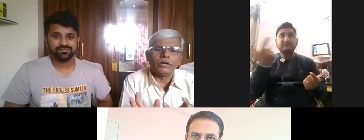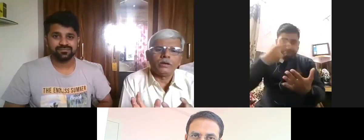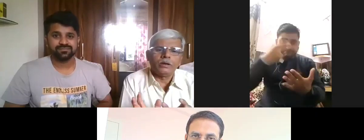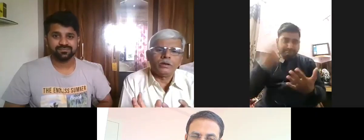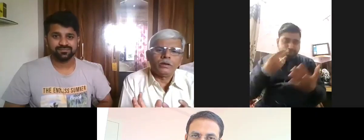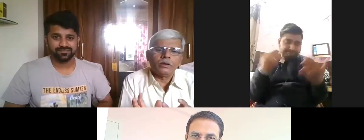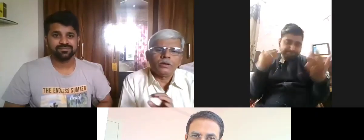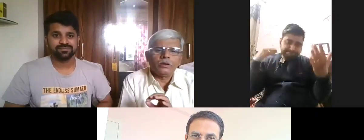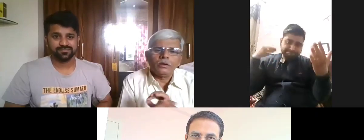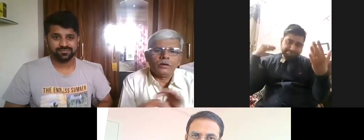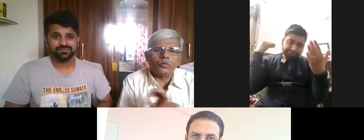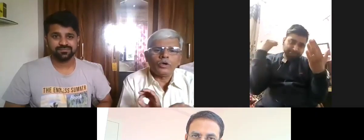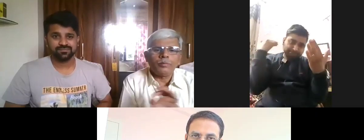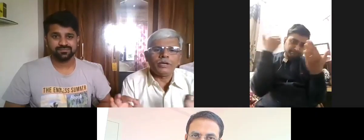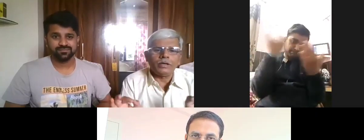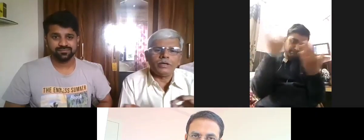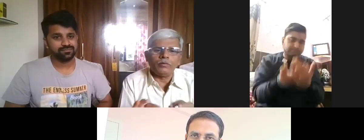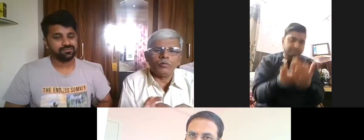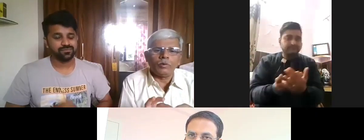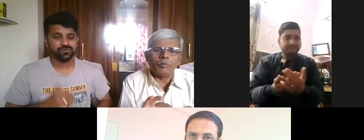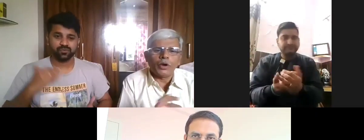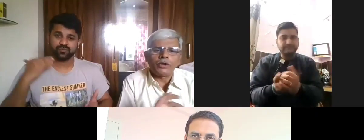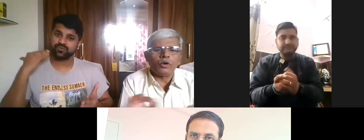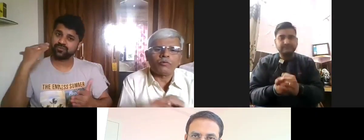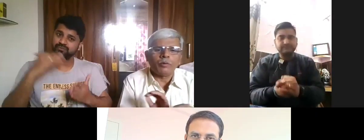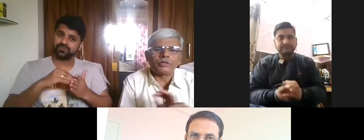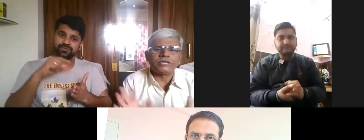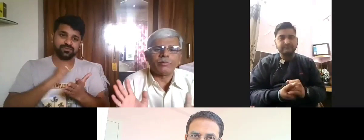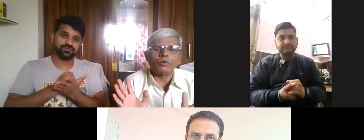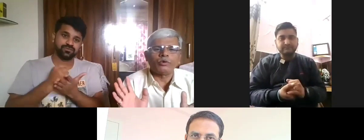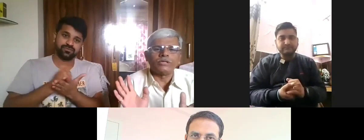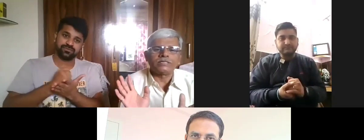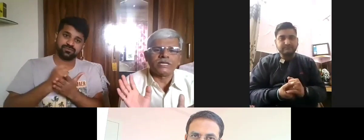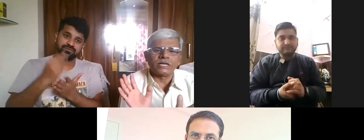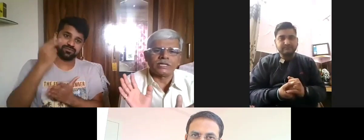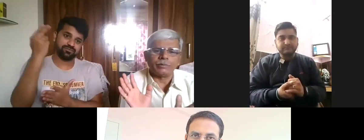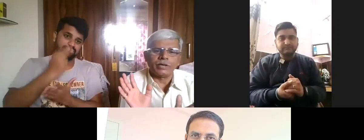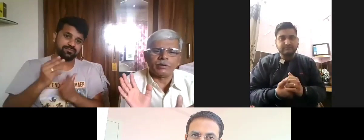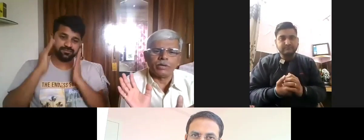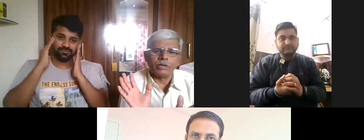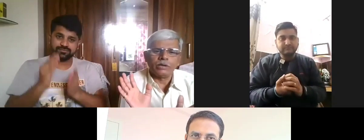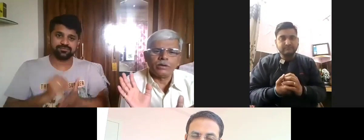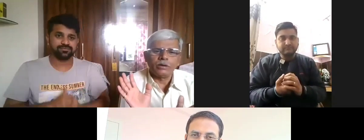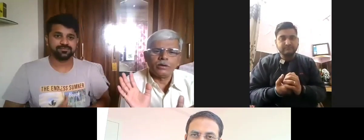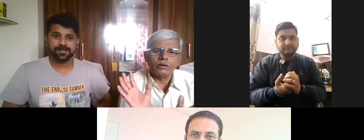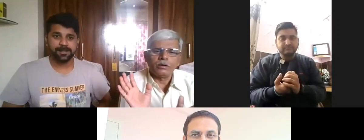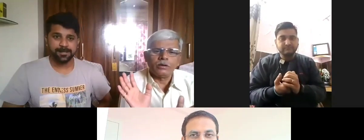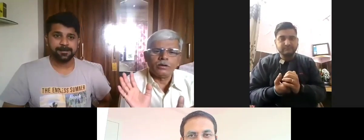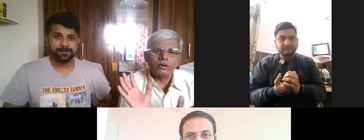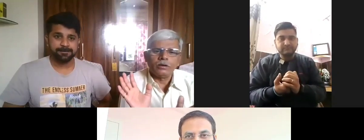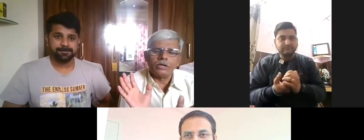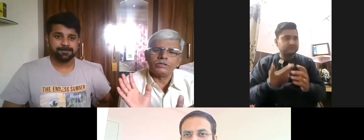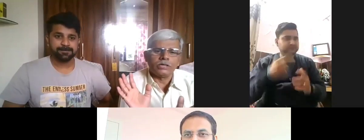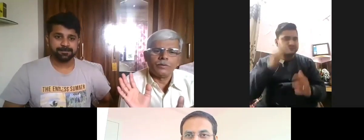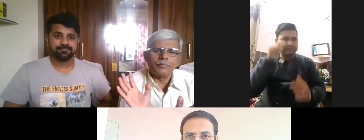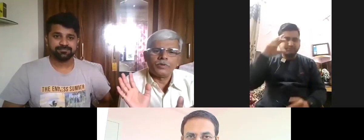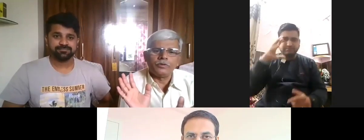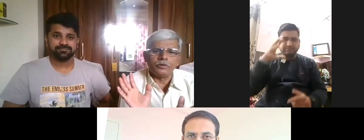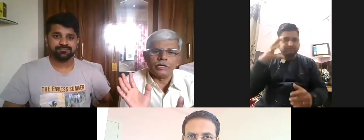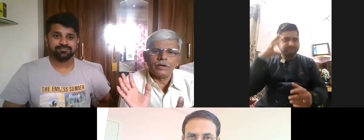पूरी, कोई भी 0.01% का भी कोई गुंजाइश नहीं रखते हैं पेंटिंग।